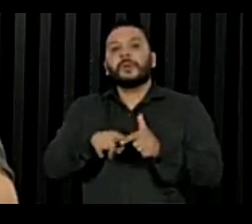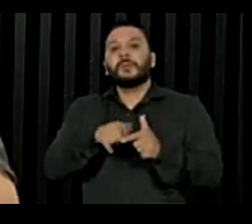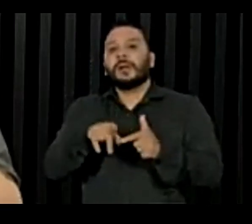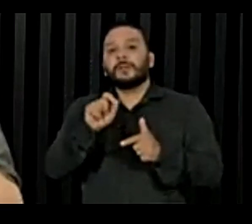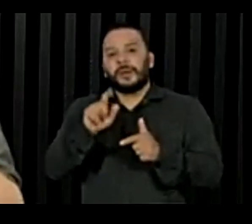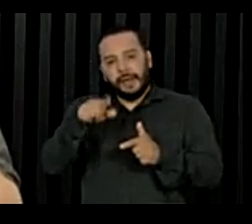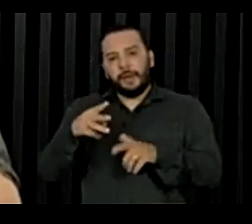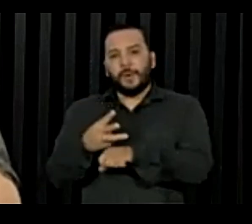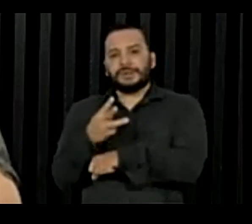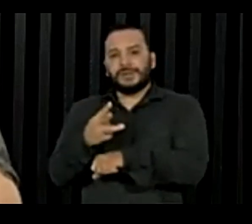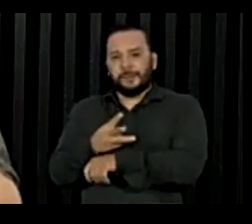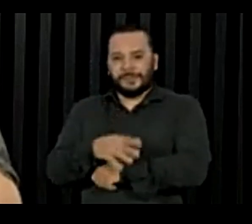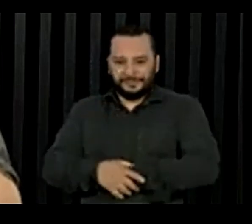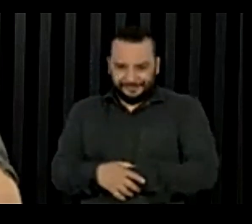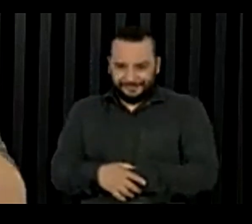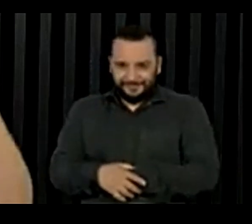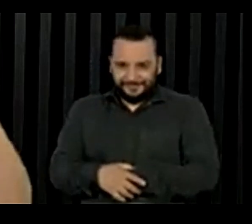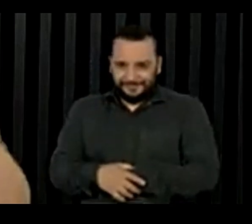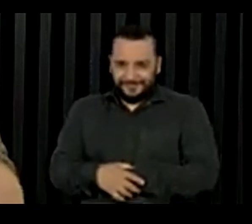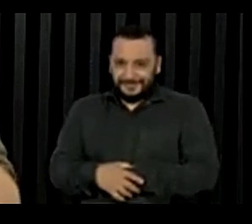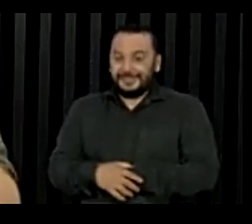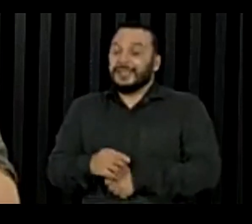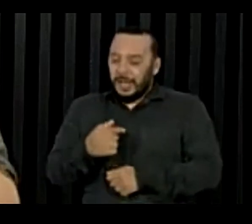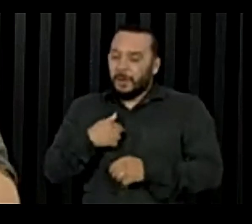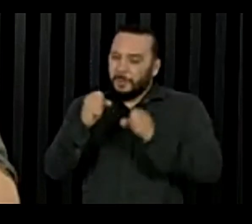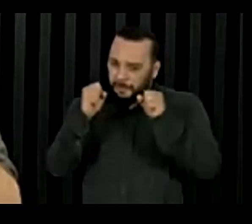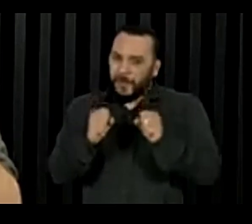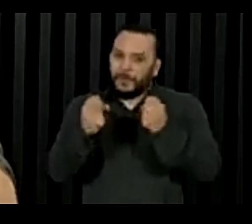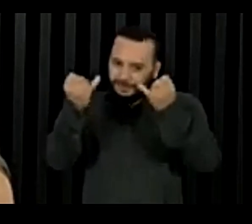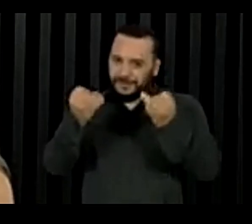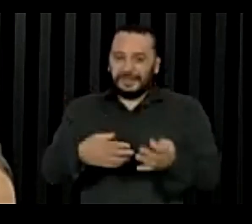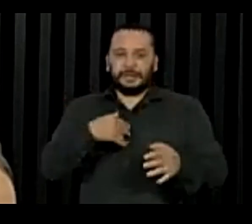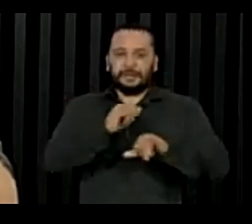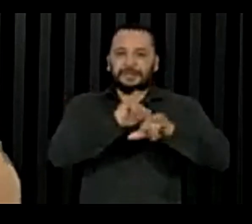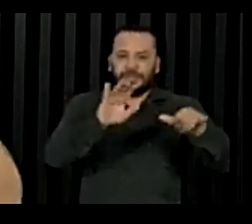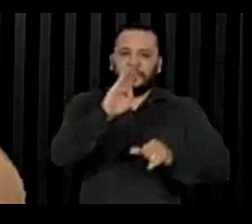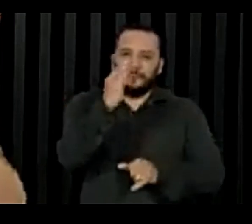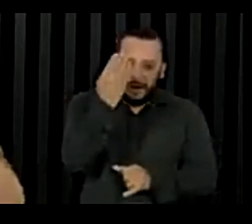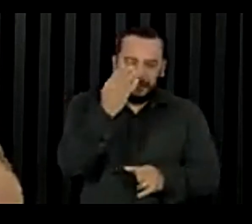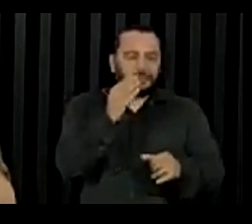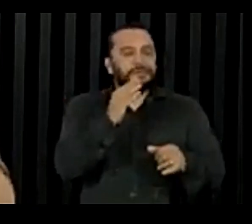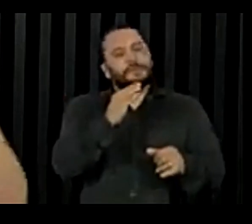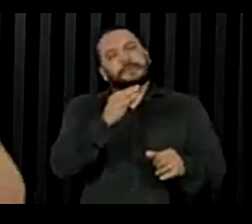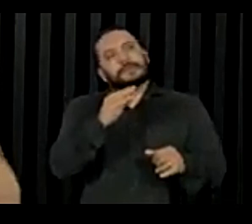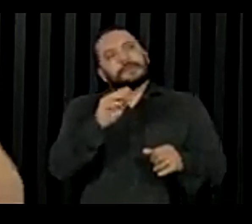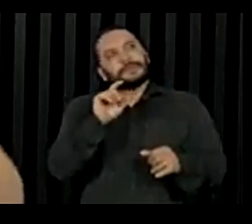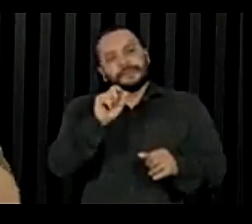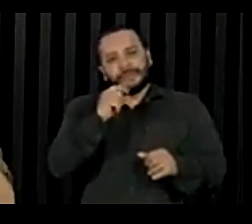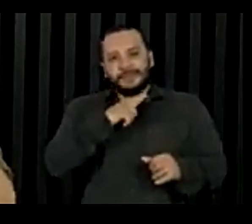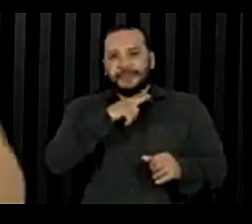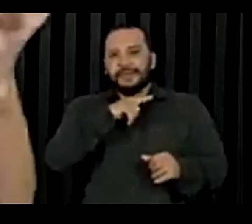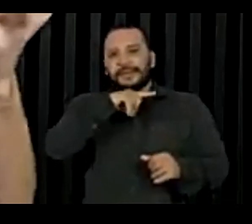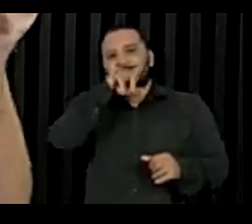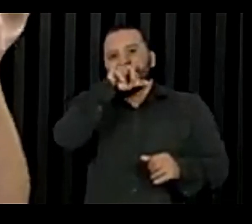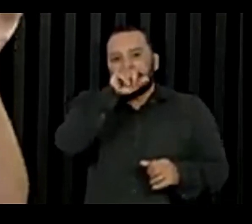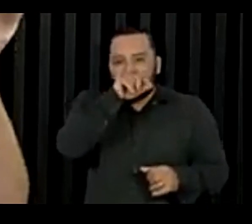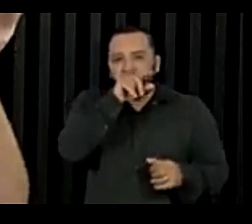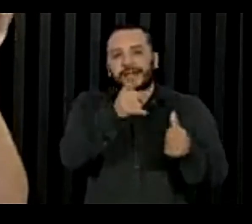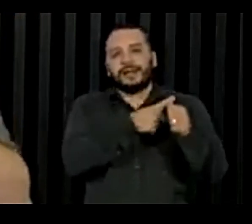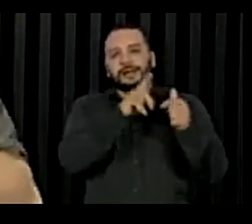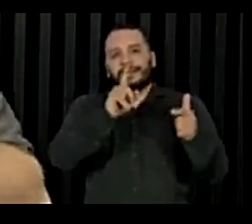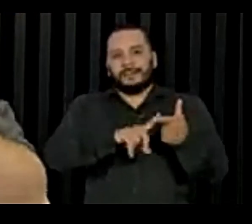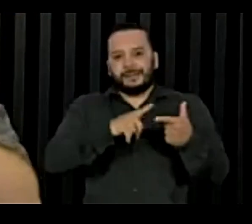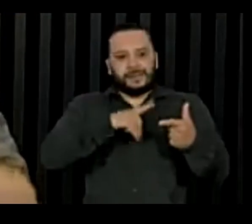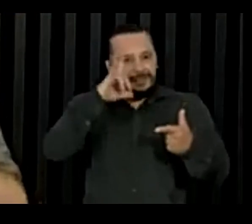gente pode falar sobre filtros de fake news em Instagram, ou Facebook, ou Twitter, porque são redes